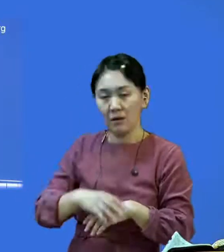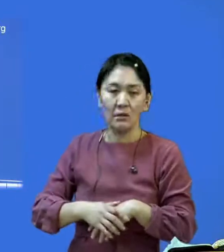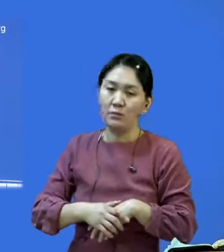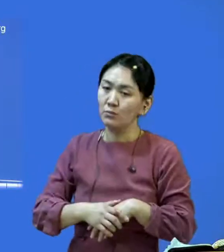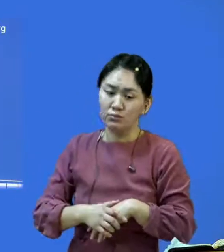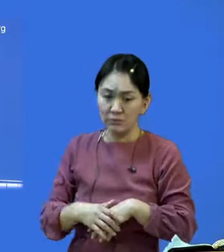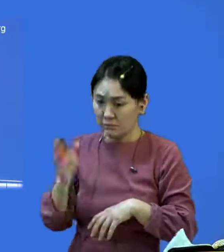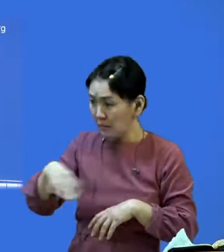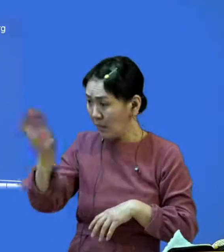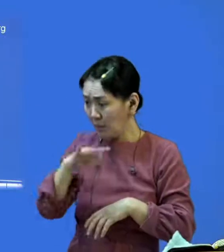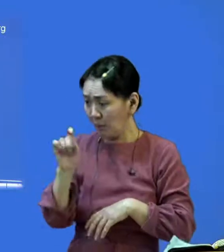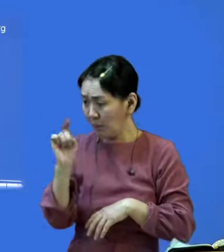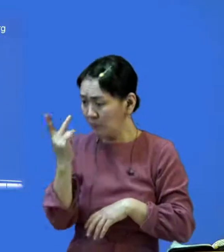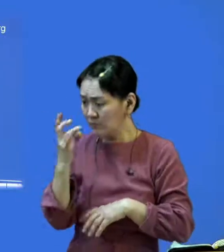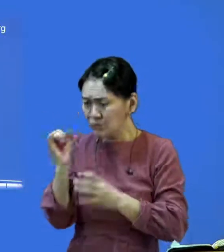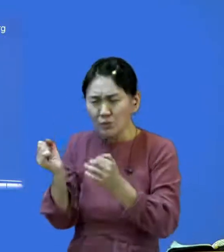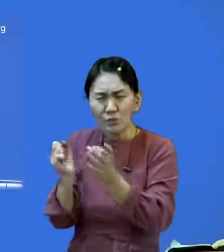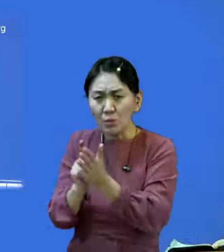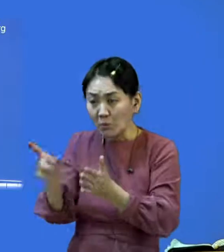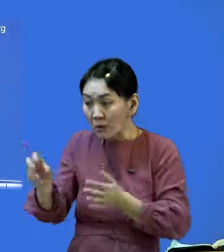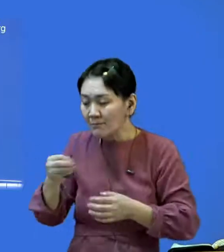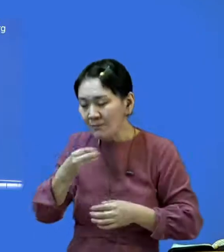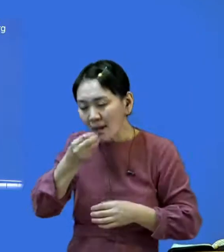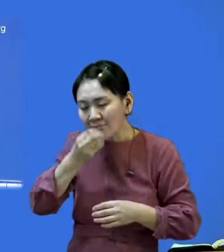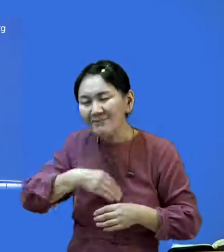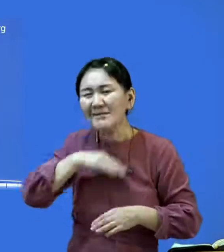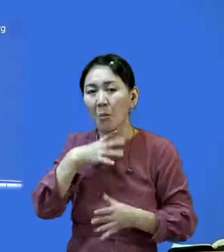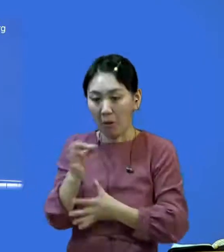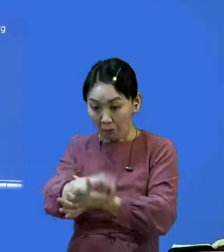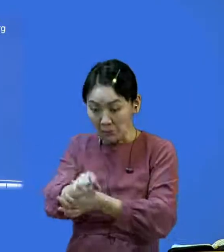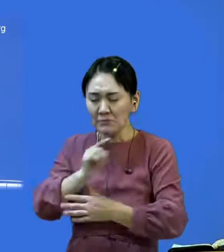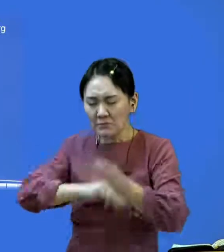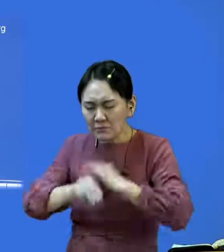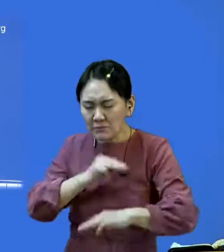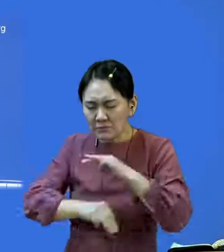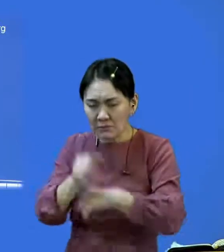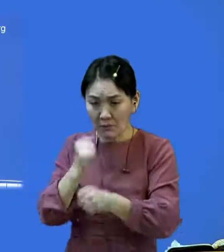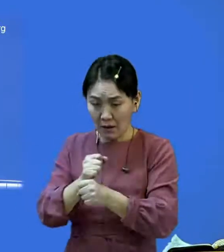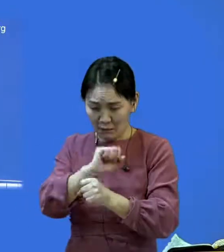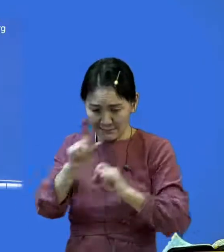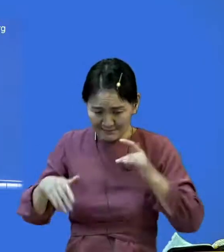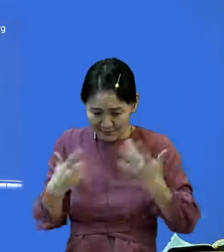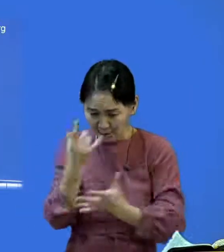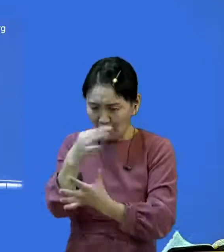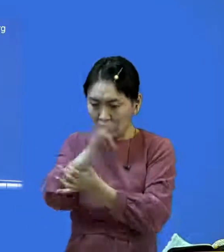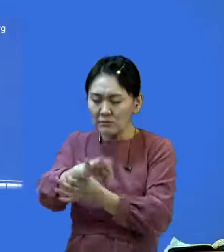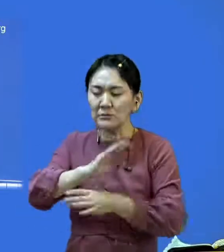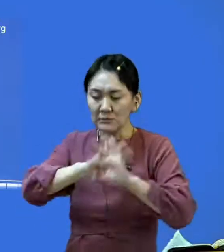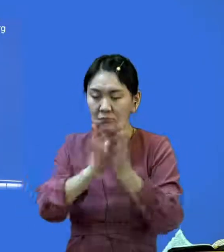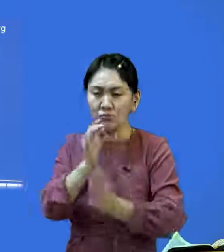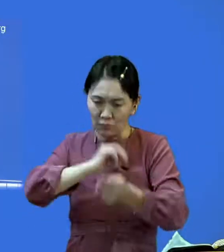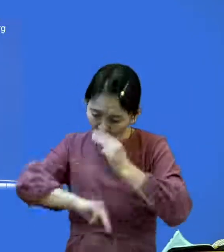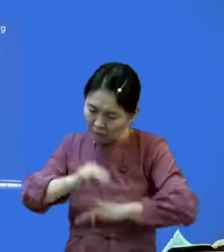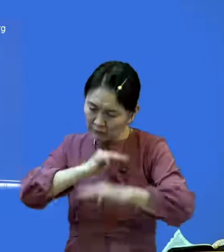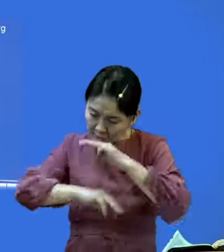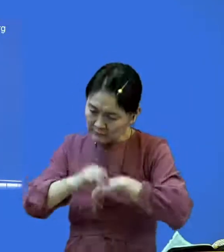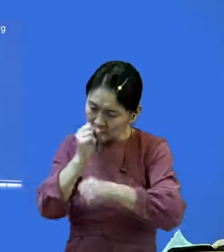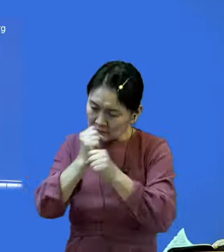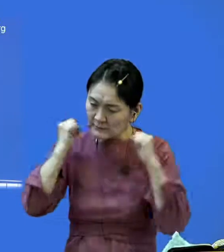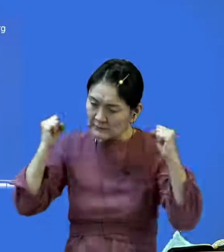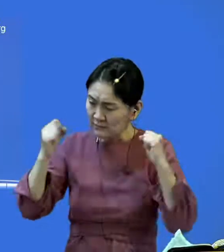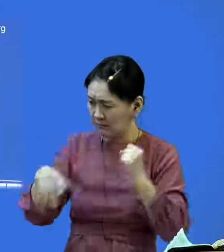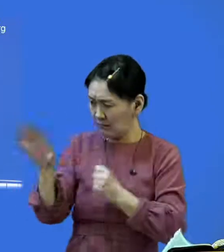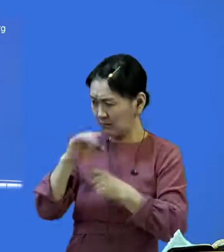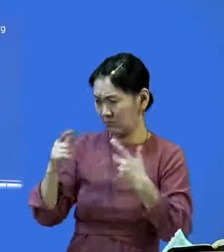одоо энэ хүнс биш юм дотор цадахгүй юмны төлөө, аж шаргал өгдөггүй юмны төлөө, ийм хоосон юмны төлөө та нар зүтгэнэ